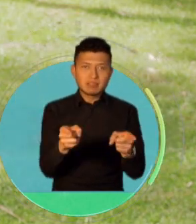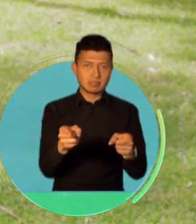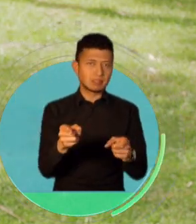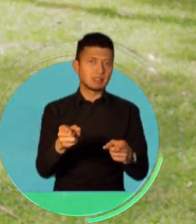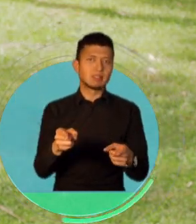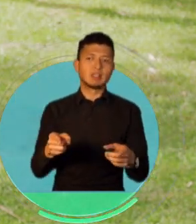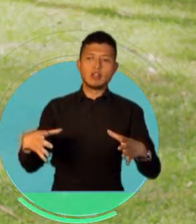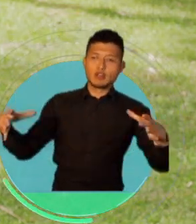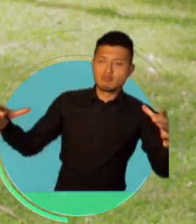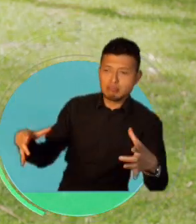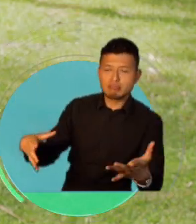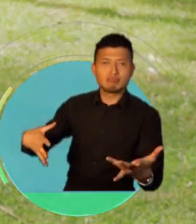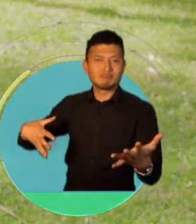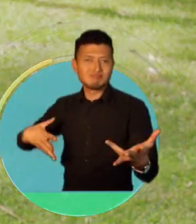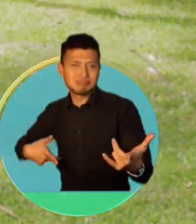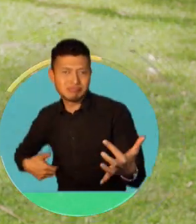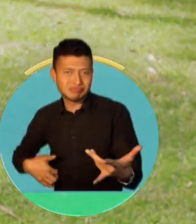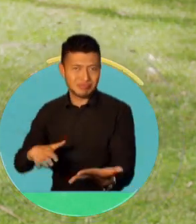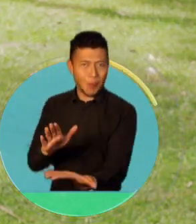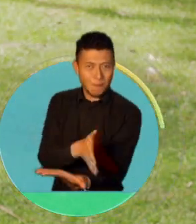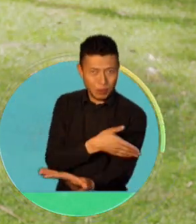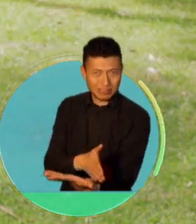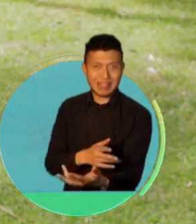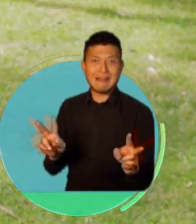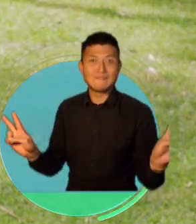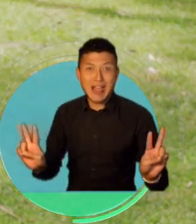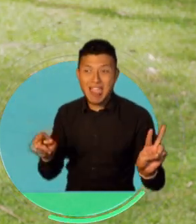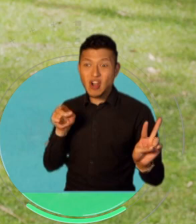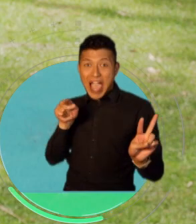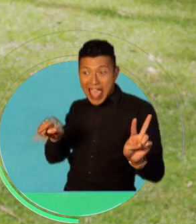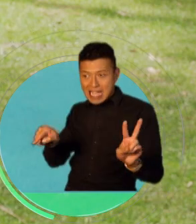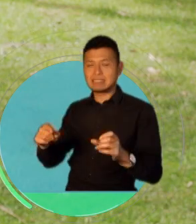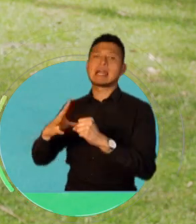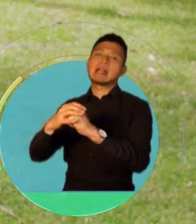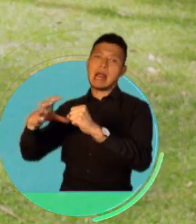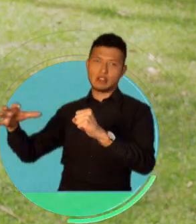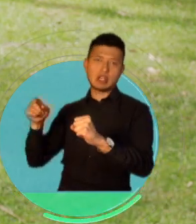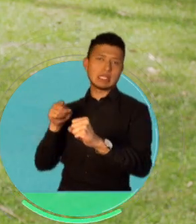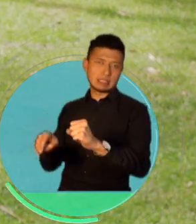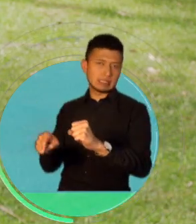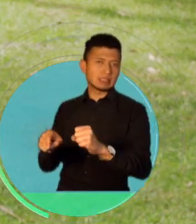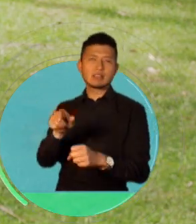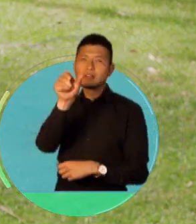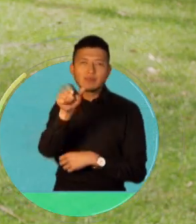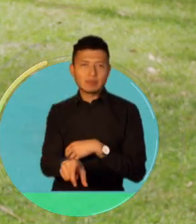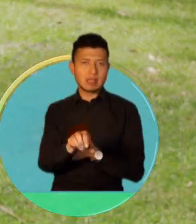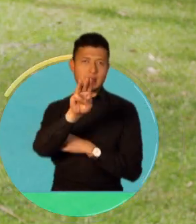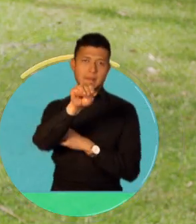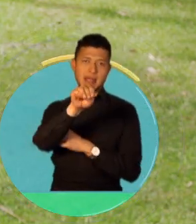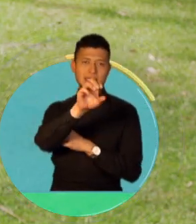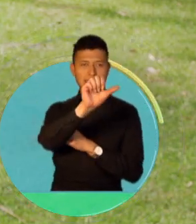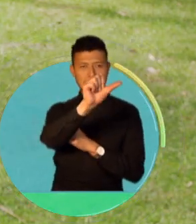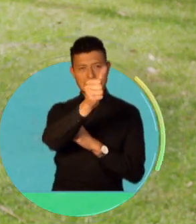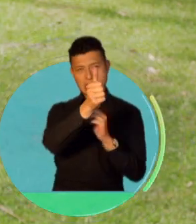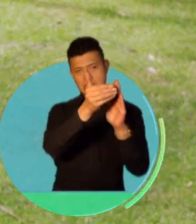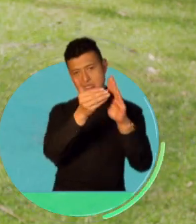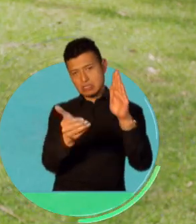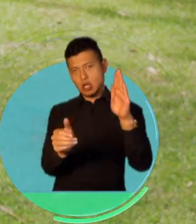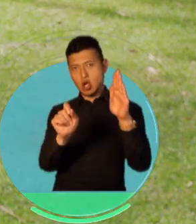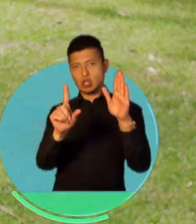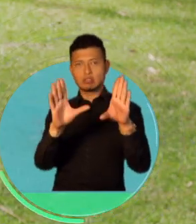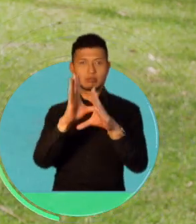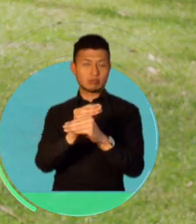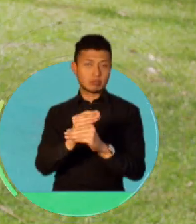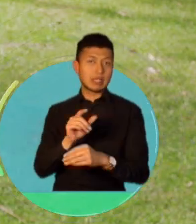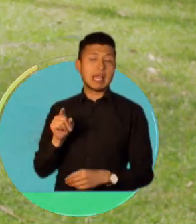a lo que es los toques de las bandas en vivo eso está pasando los martes de 10 a 11